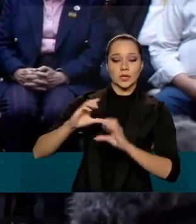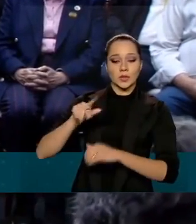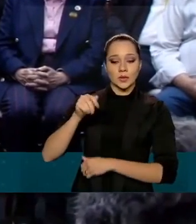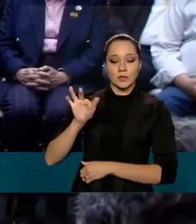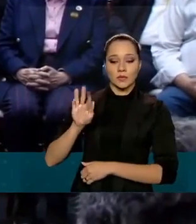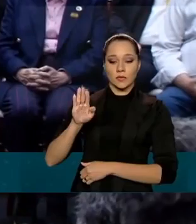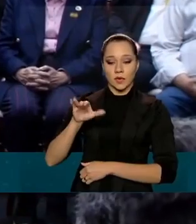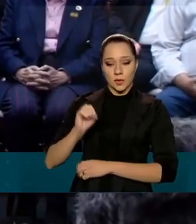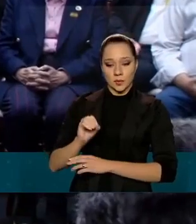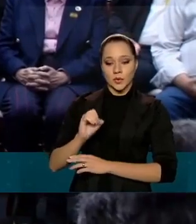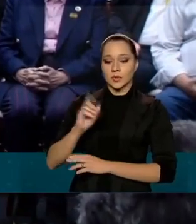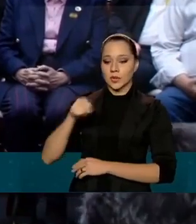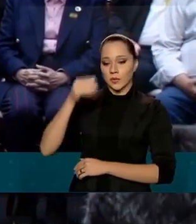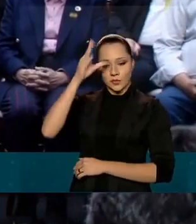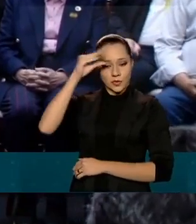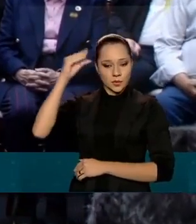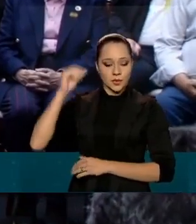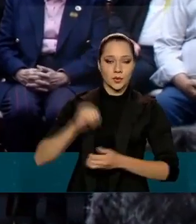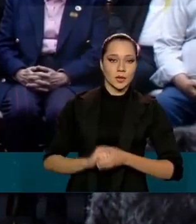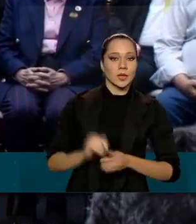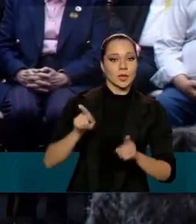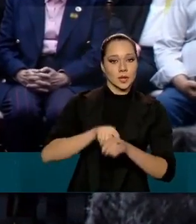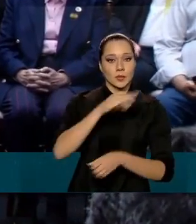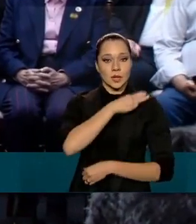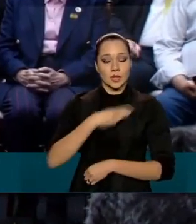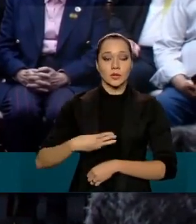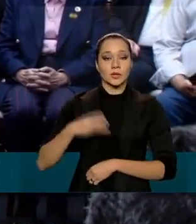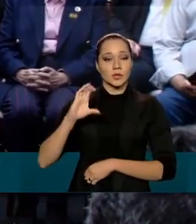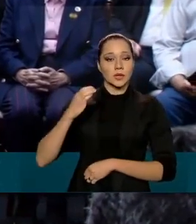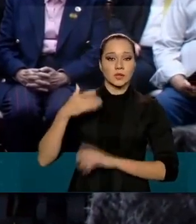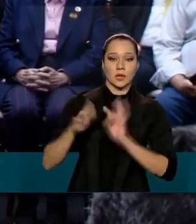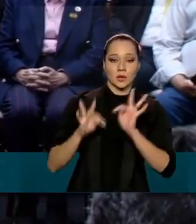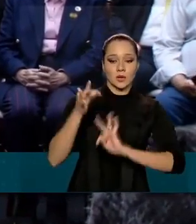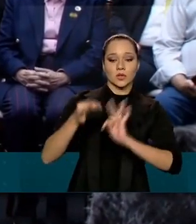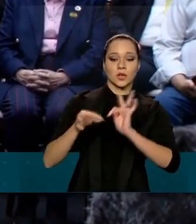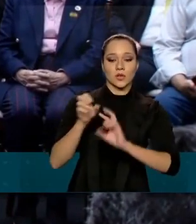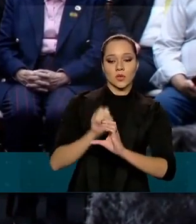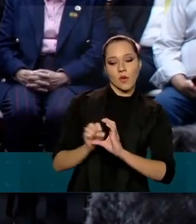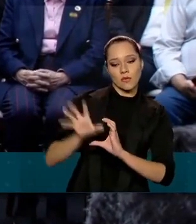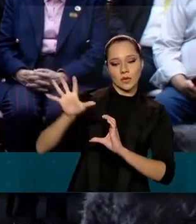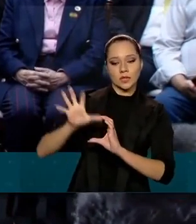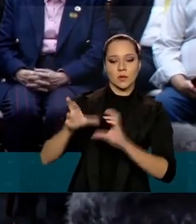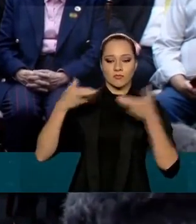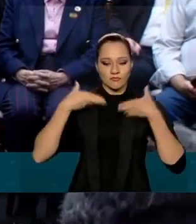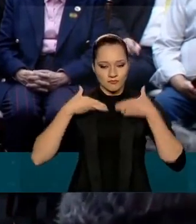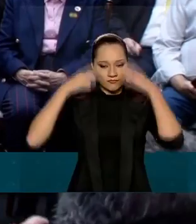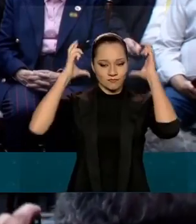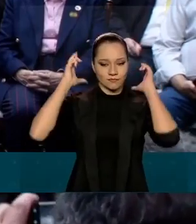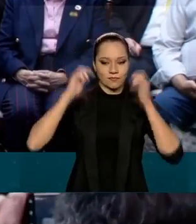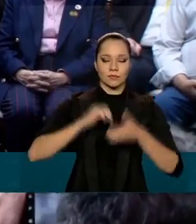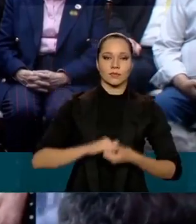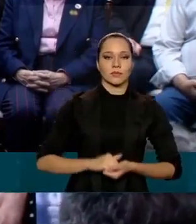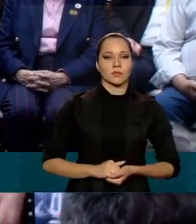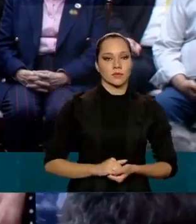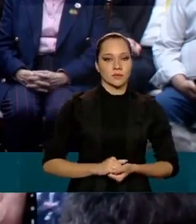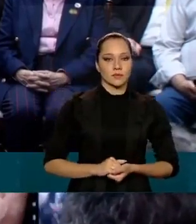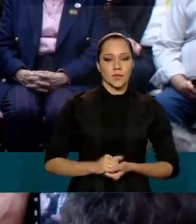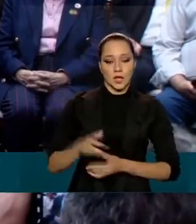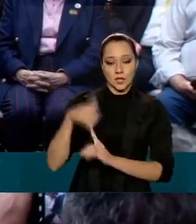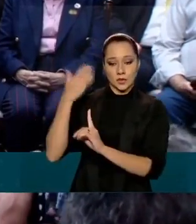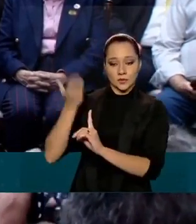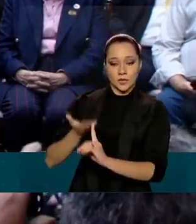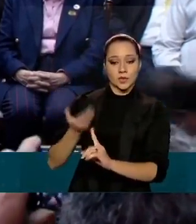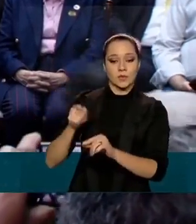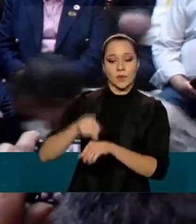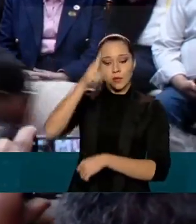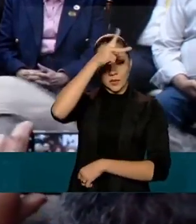Mesquita de Faria. Excelentíssimo senhor ministro da Ciência, Tecnologia e Inovação, astronauta Marcos Pontes. Excelentíssimo